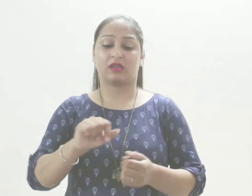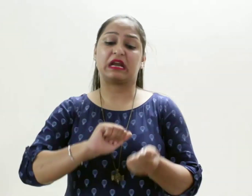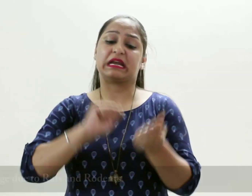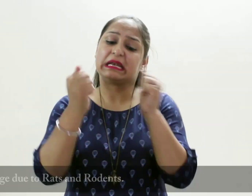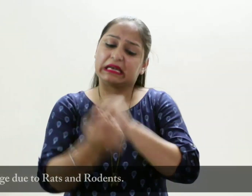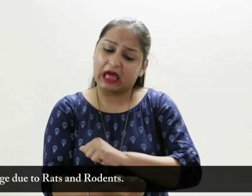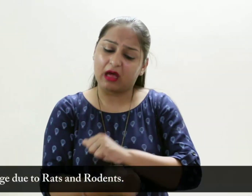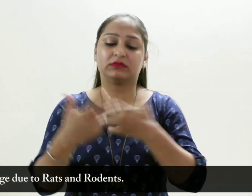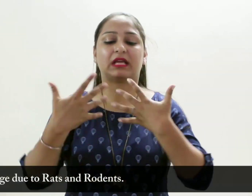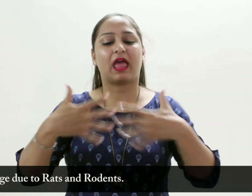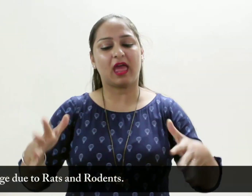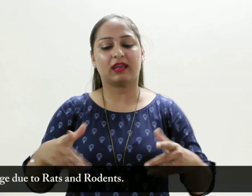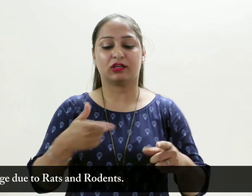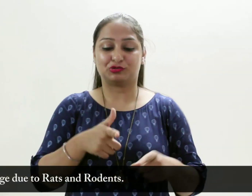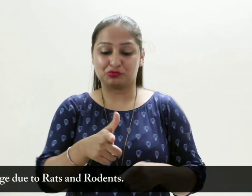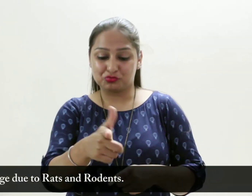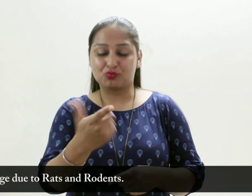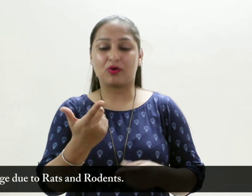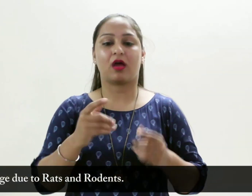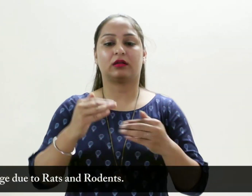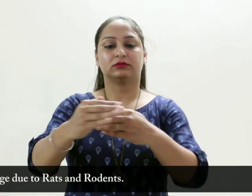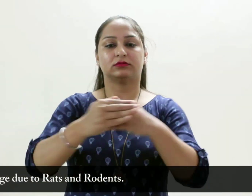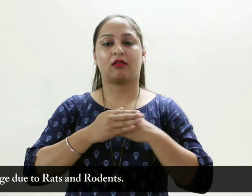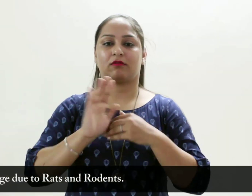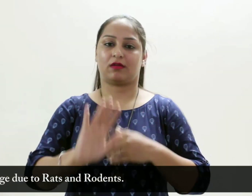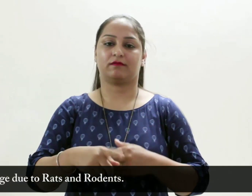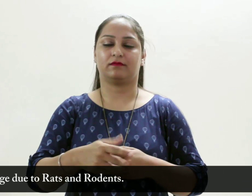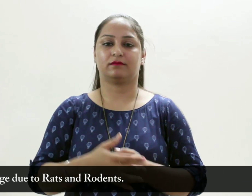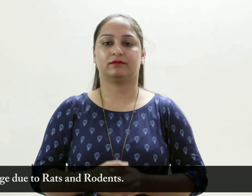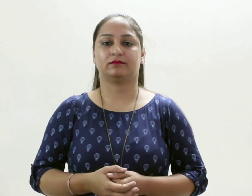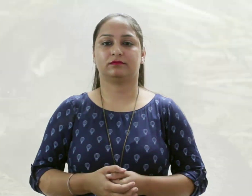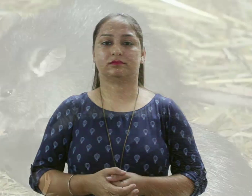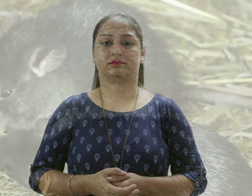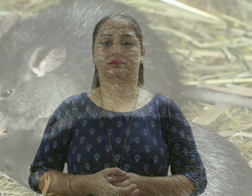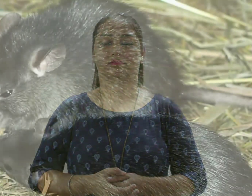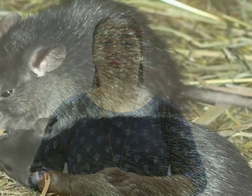चूहों और कृंतकों के कारण क्षति।